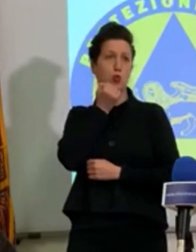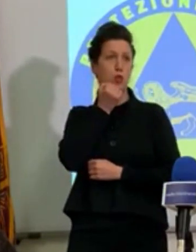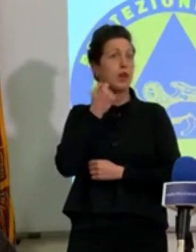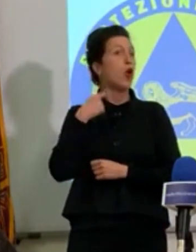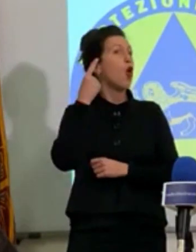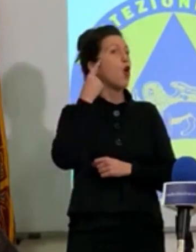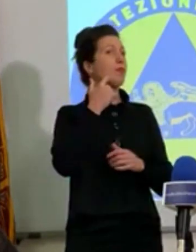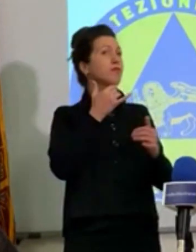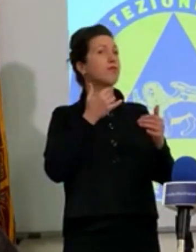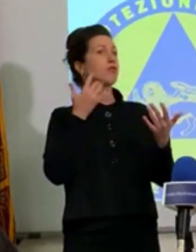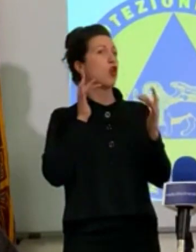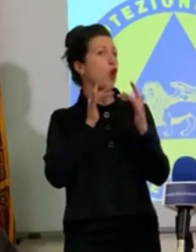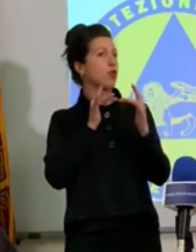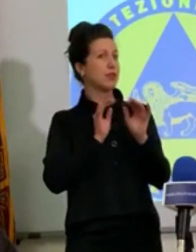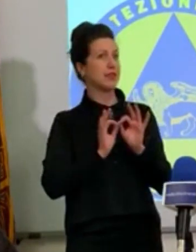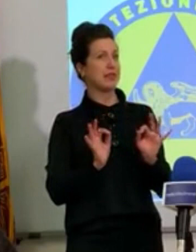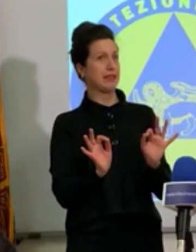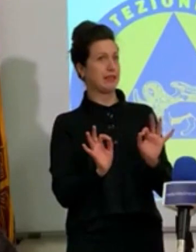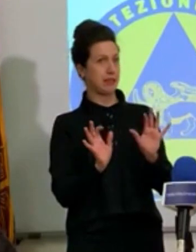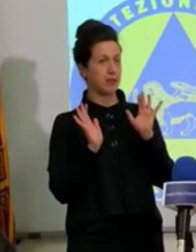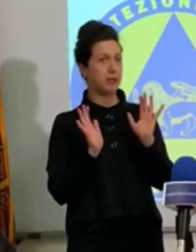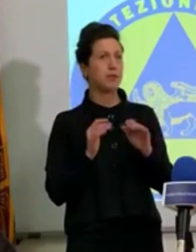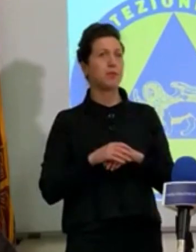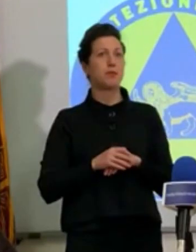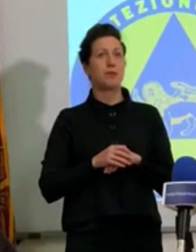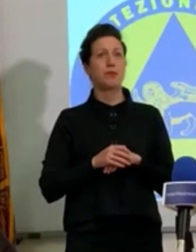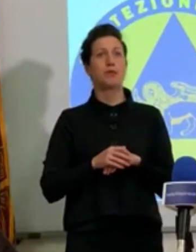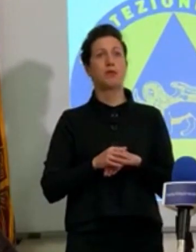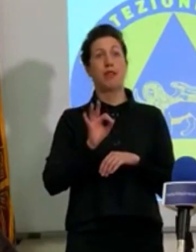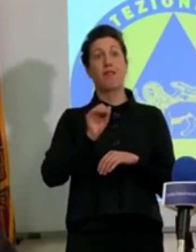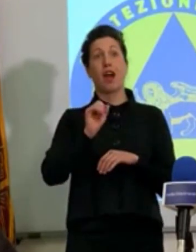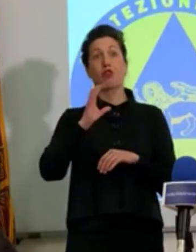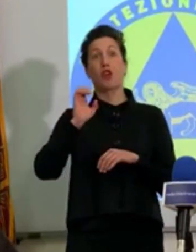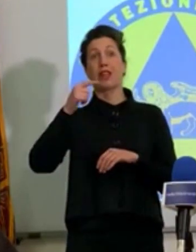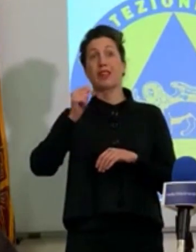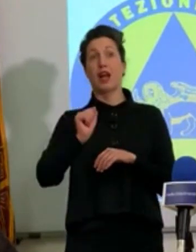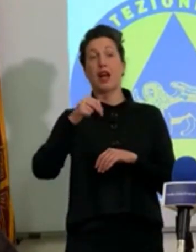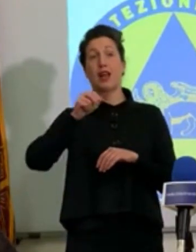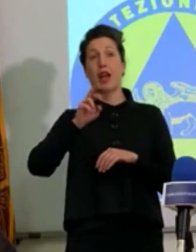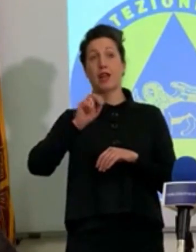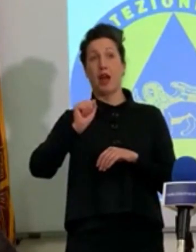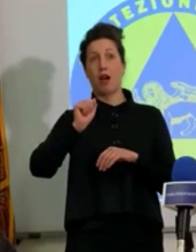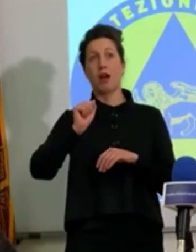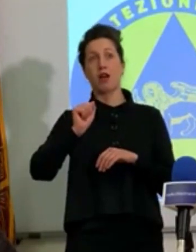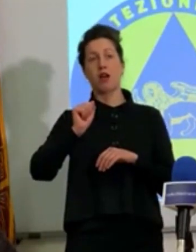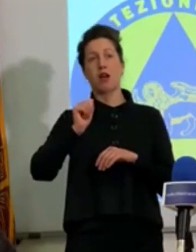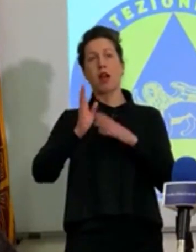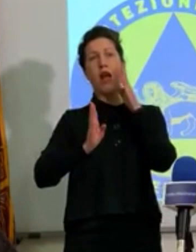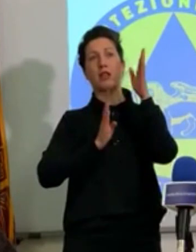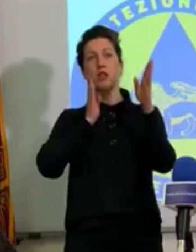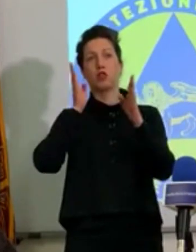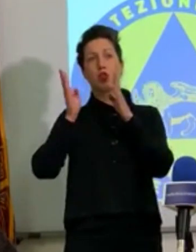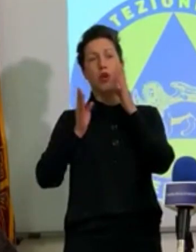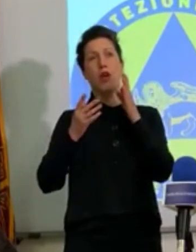sentita, premetto questo. Faccetta nera riprende purtroppo un periodo storico buio